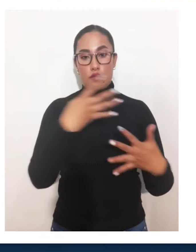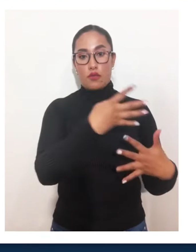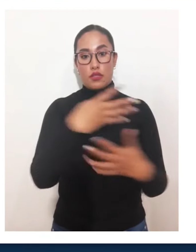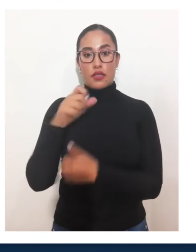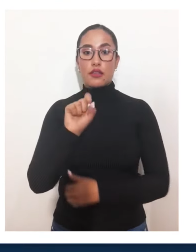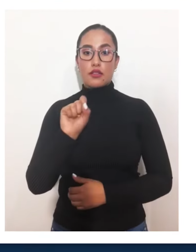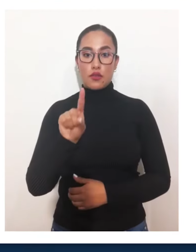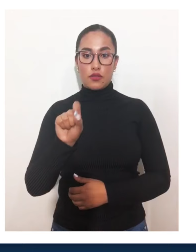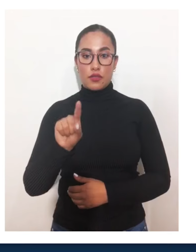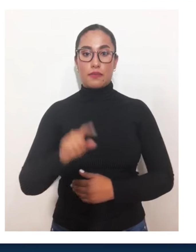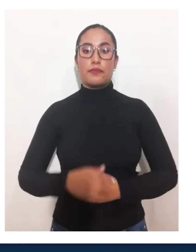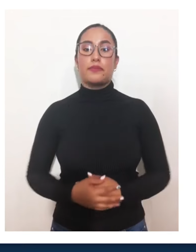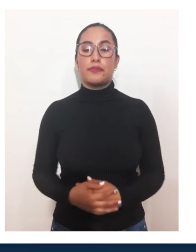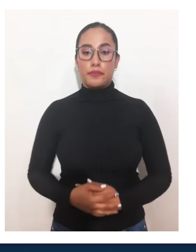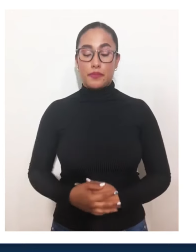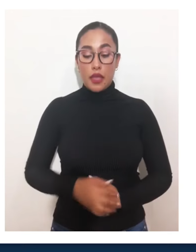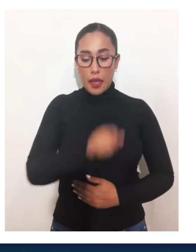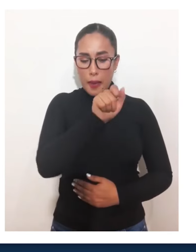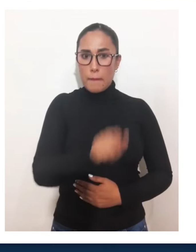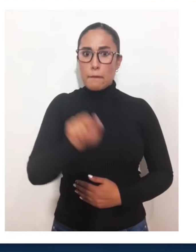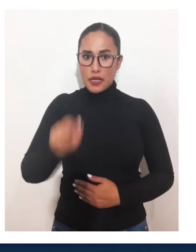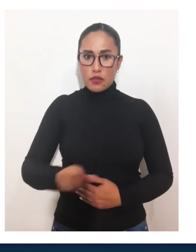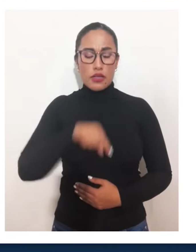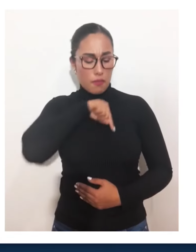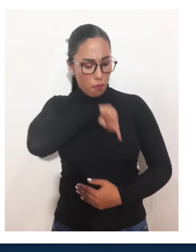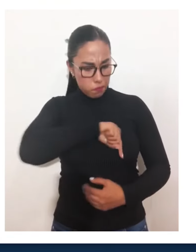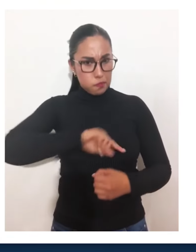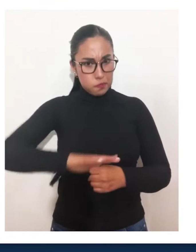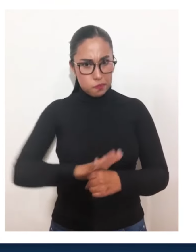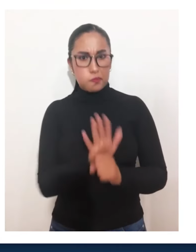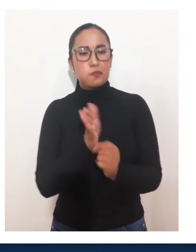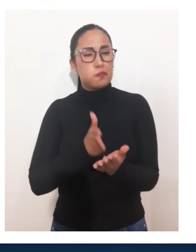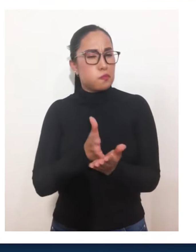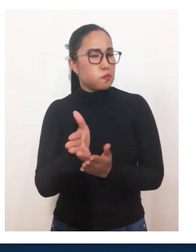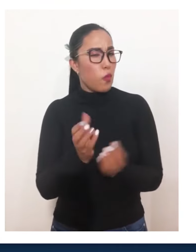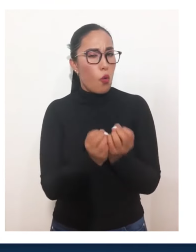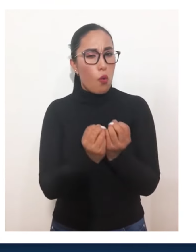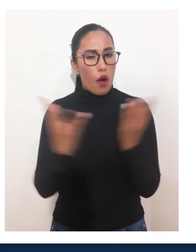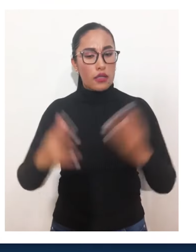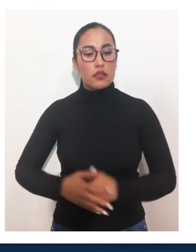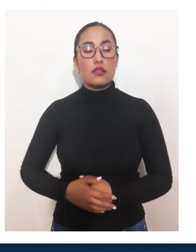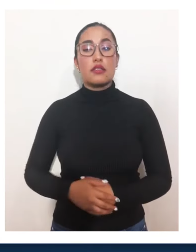1.399.911. Número de casos activos,